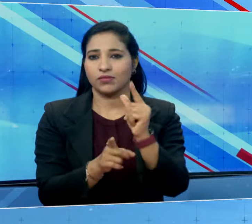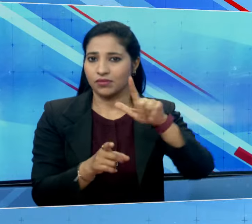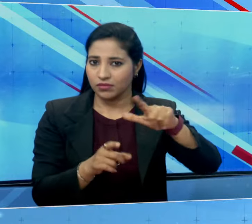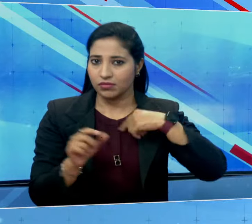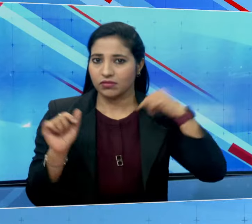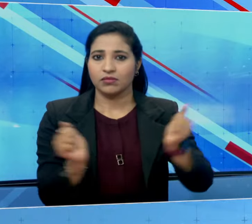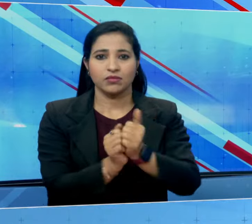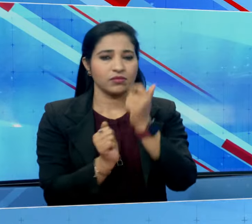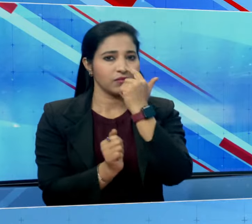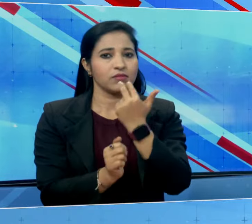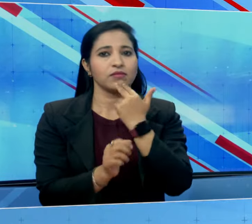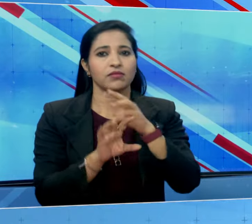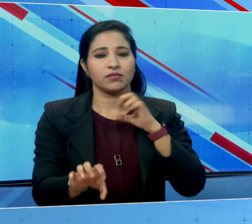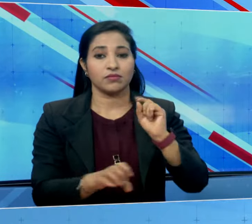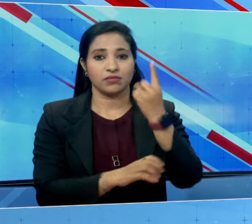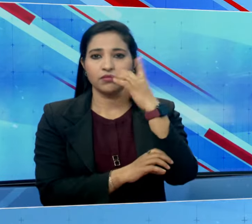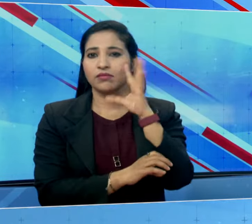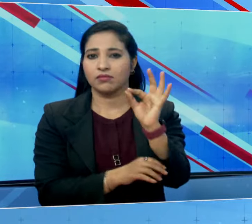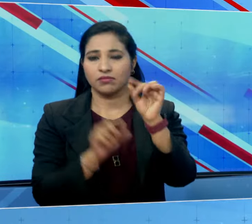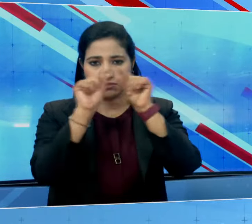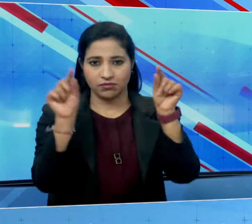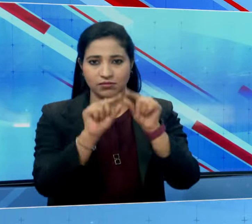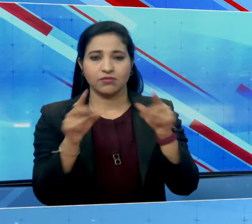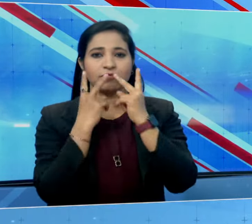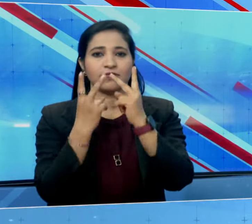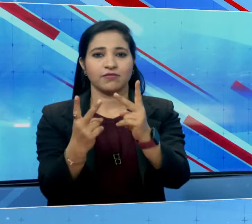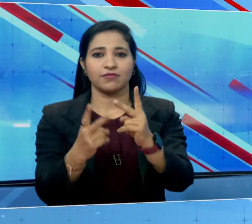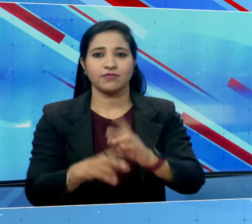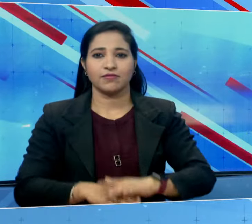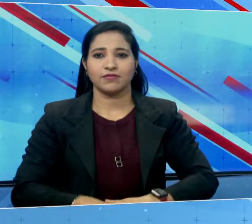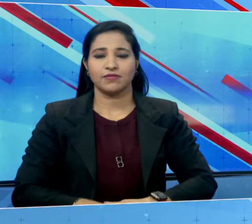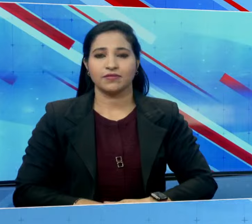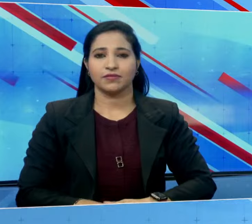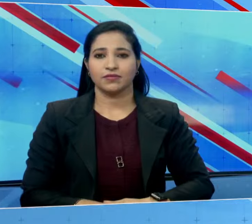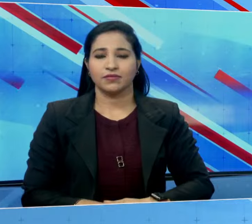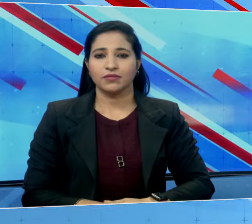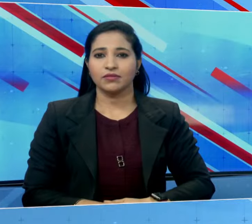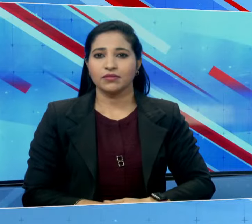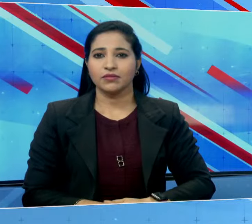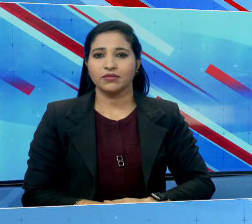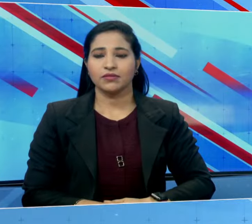सहयोगी बीना सिंह और आइए सबसे पहले नजर डालते हैं हेडलाइंस पर